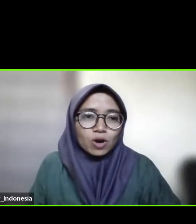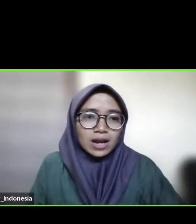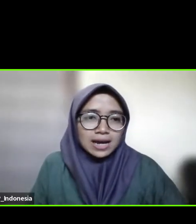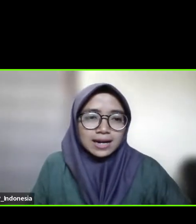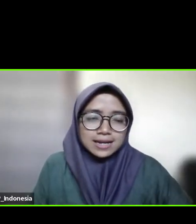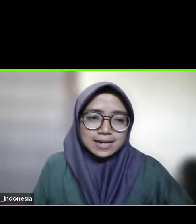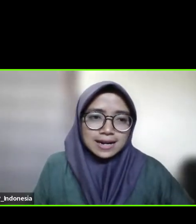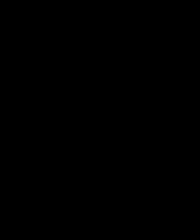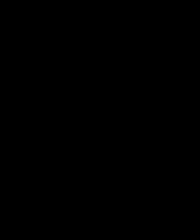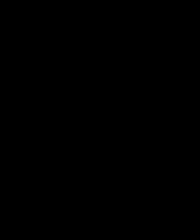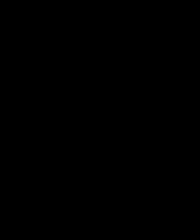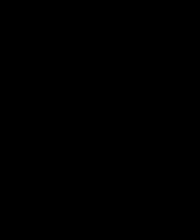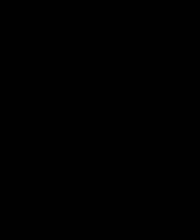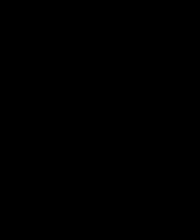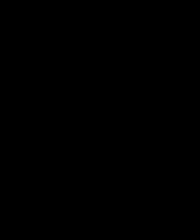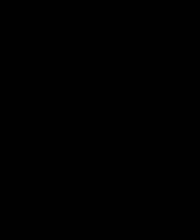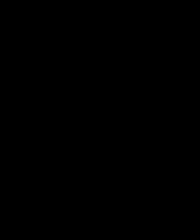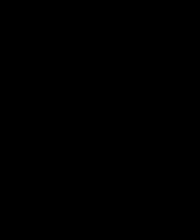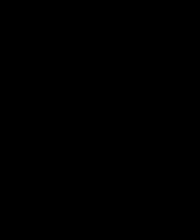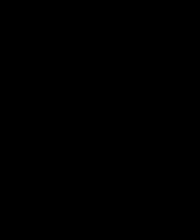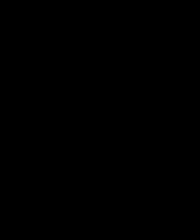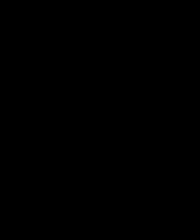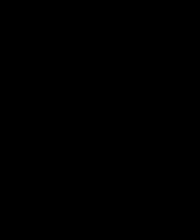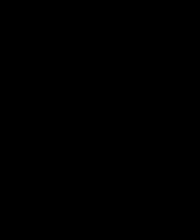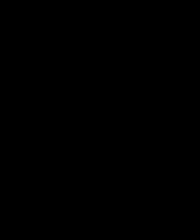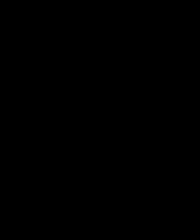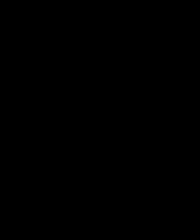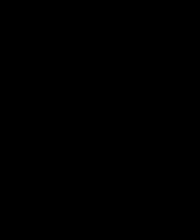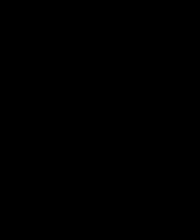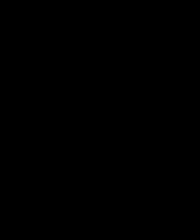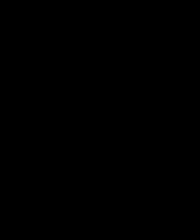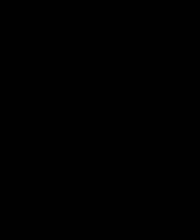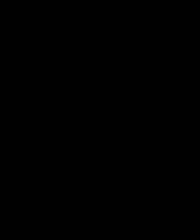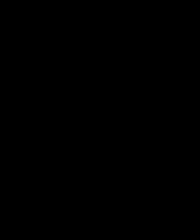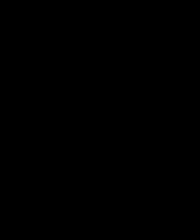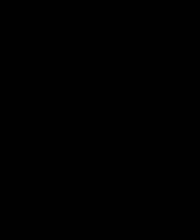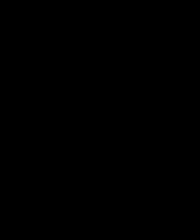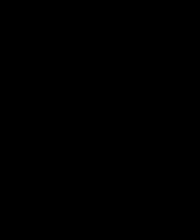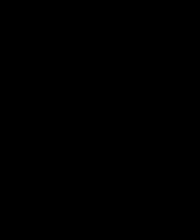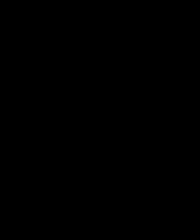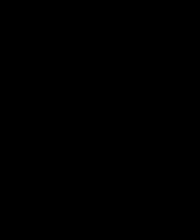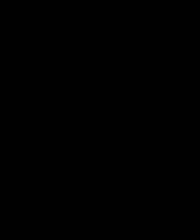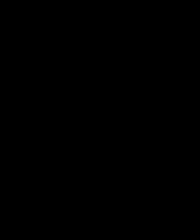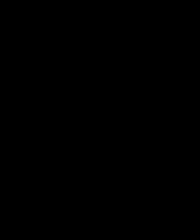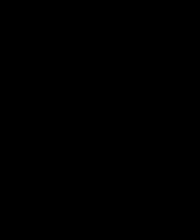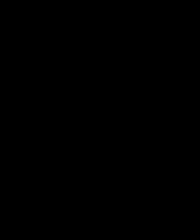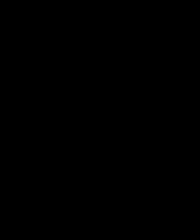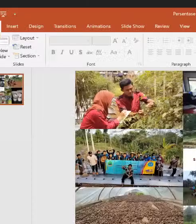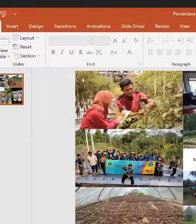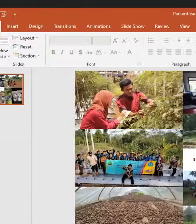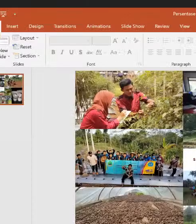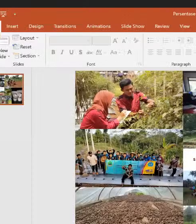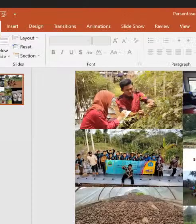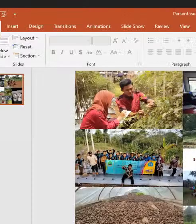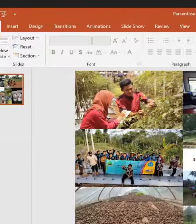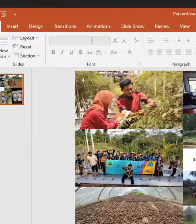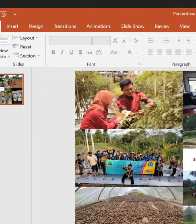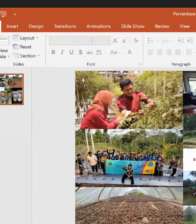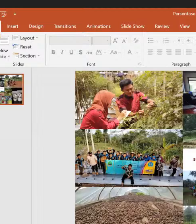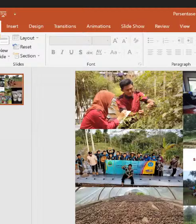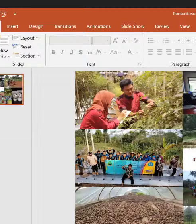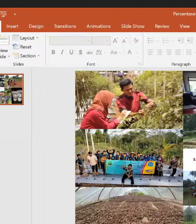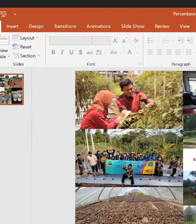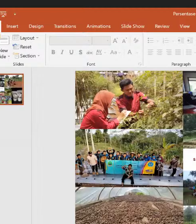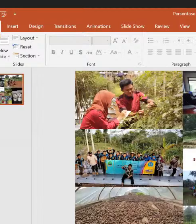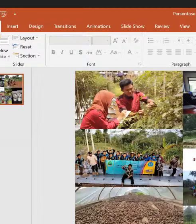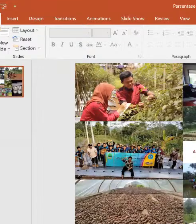per sekolah. Karena kami mempunyai 9 sekolah untuk dijadikan lahan percontohan dan pusat studinya